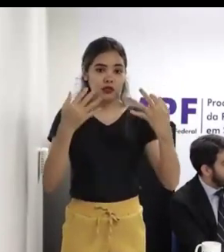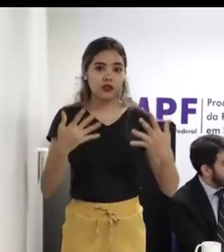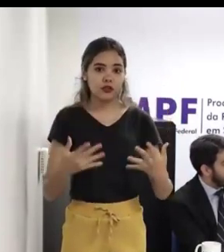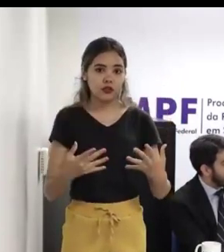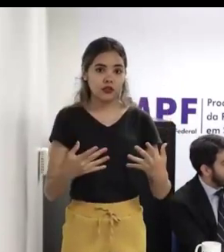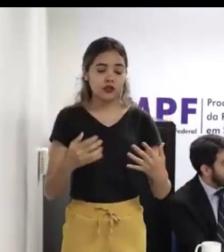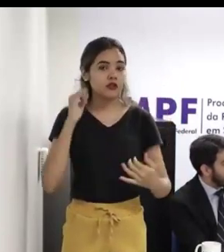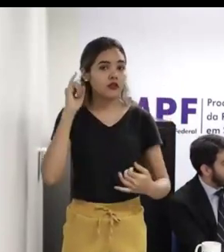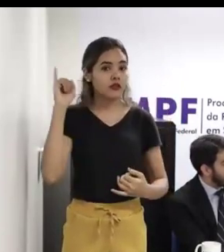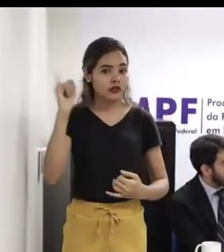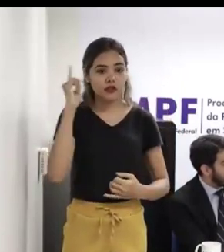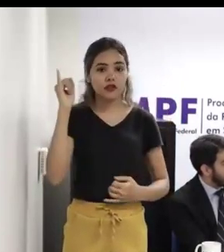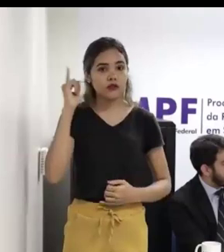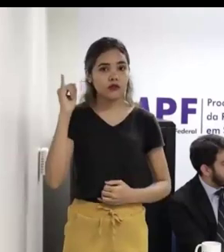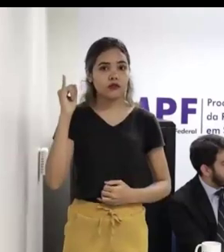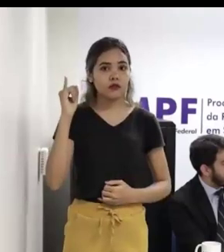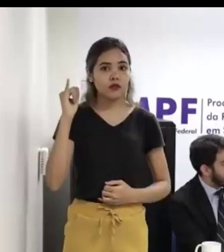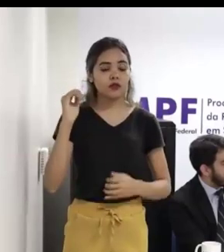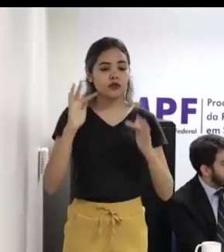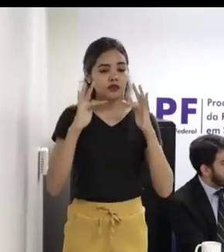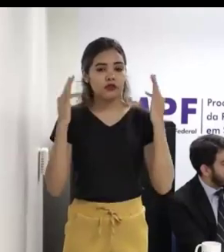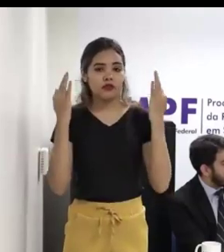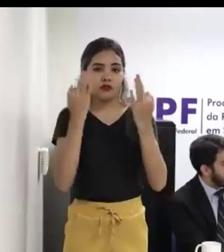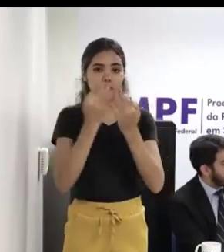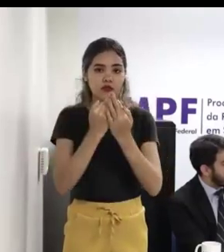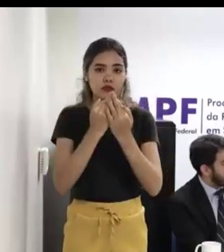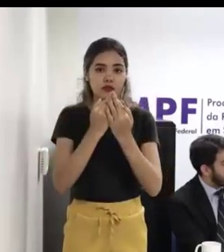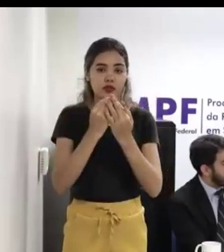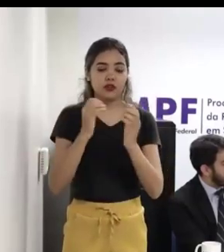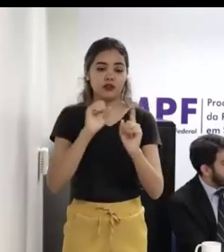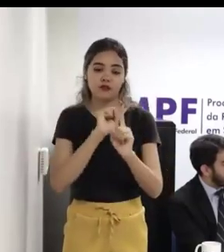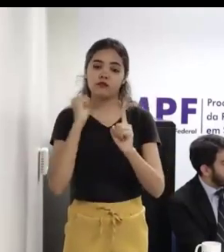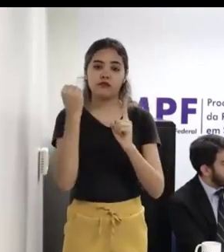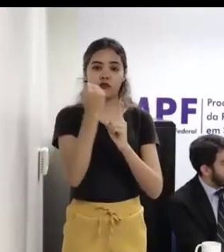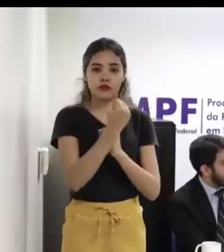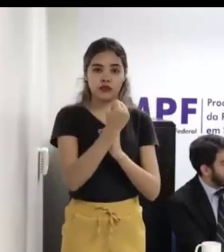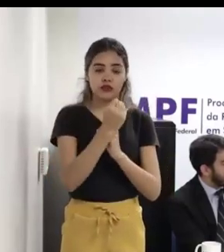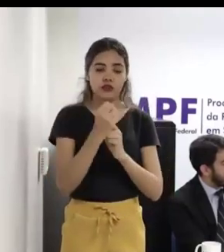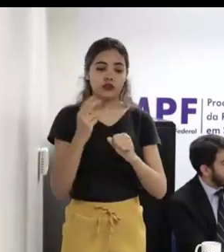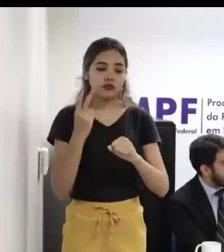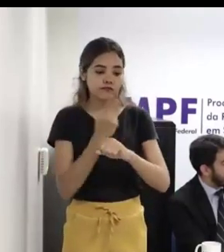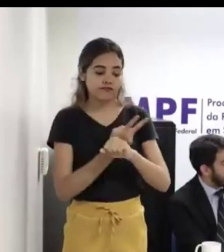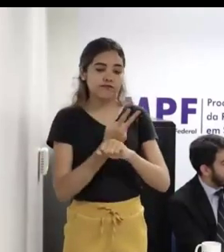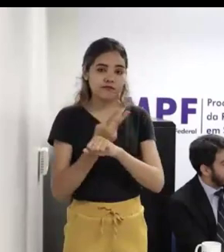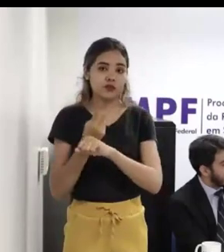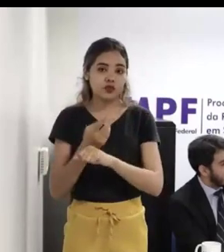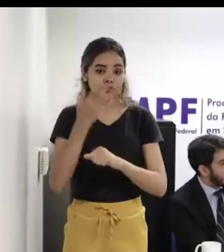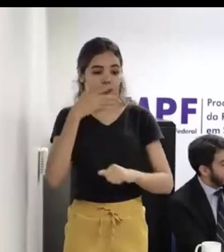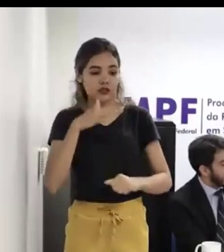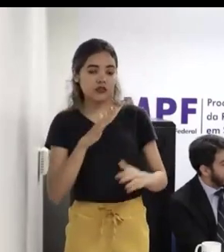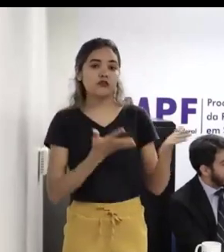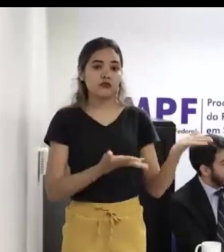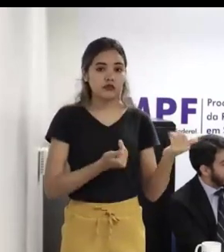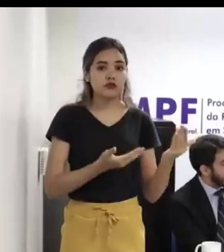entidades do estado da família e da sociedade em proteger os direitos fundamentais das crianças e adolescentes